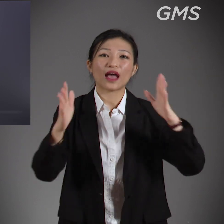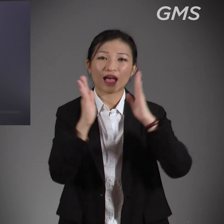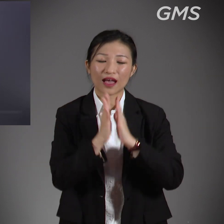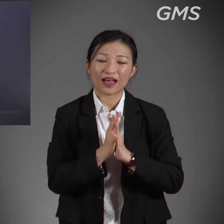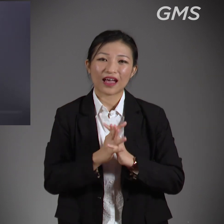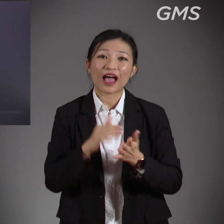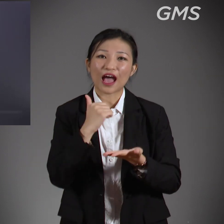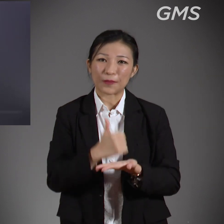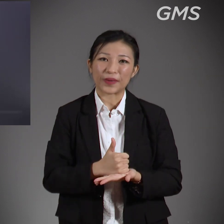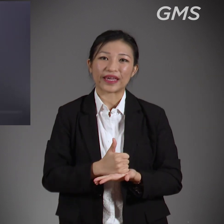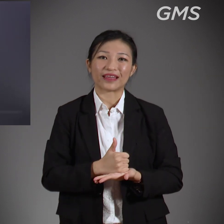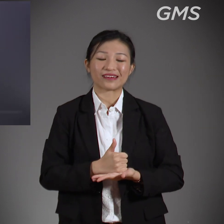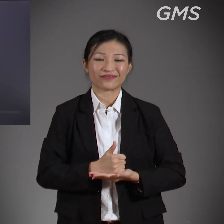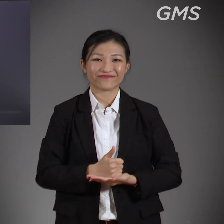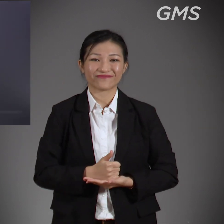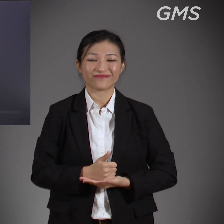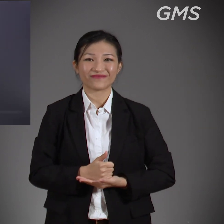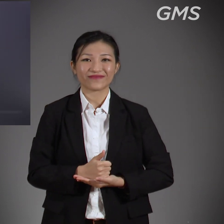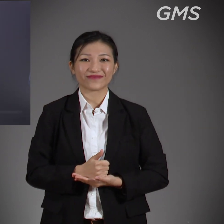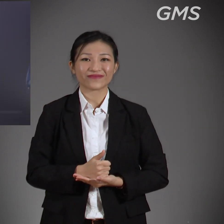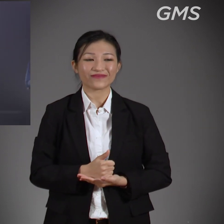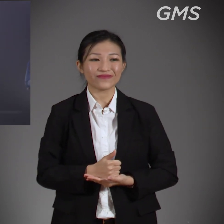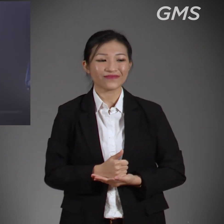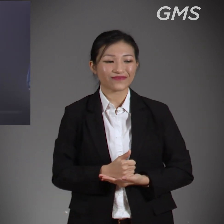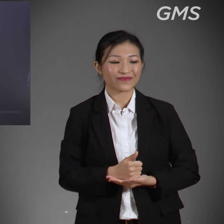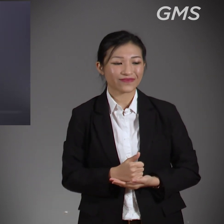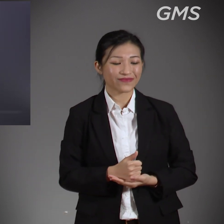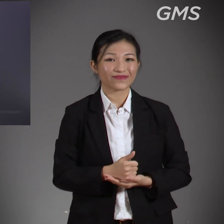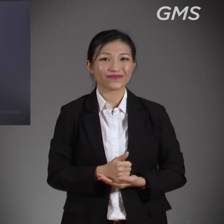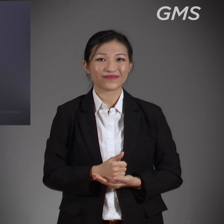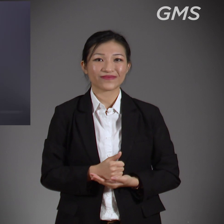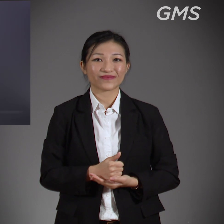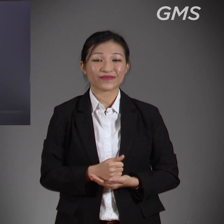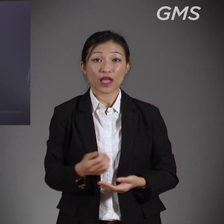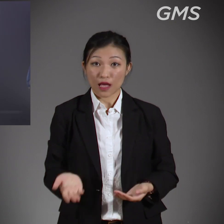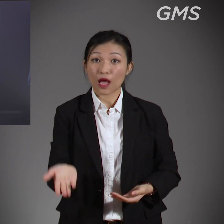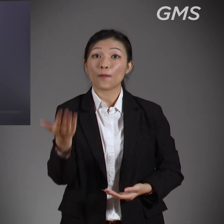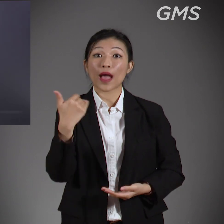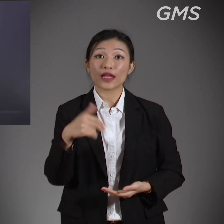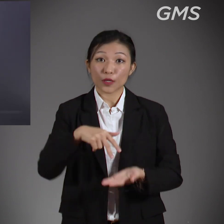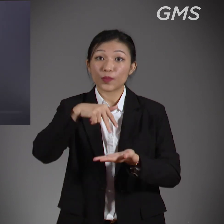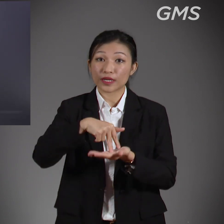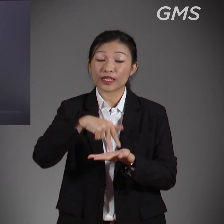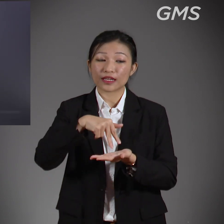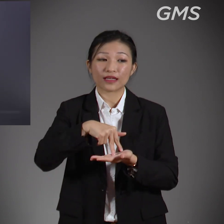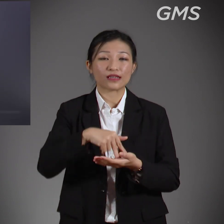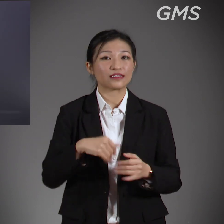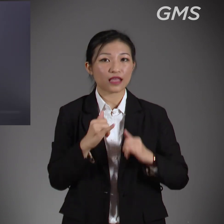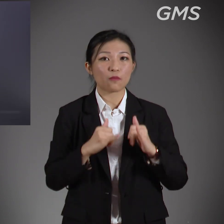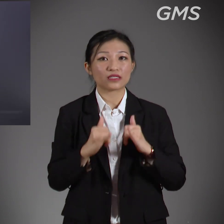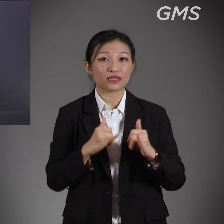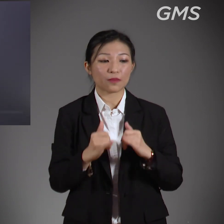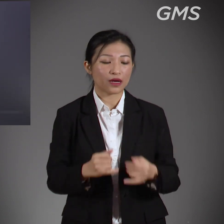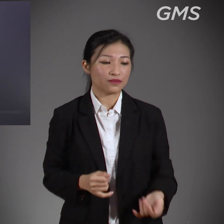katakan amin. Haleluya. Baik Bapak Ibu Saudara sekalian, mari kita bangkit berdiri bersama-sama. Kita